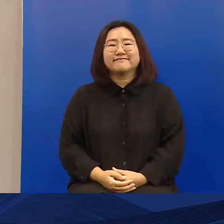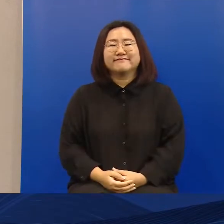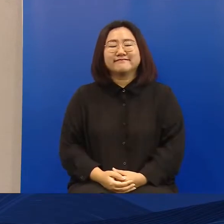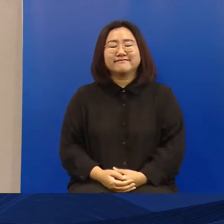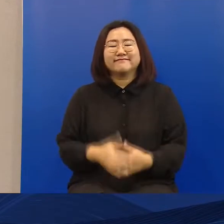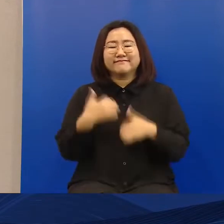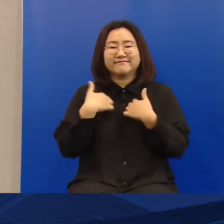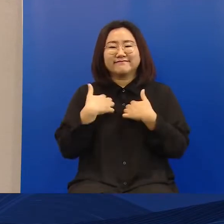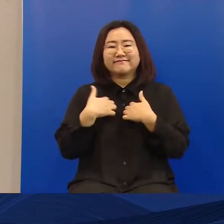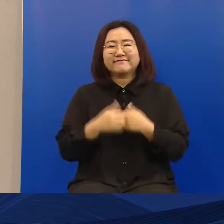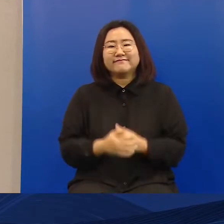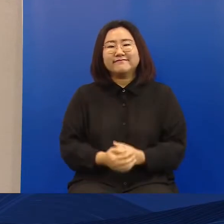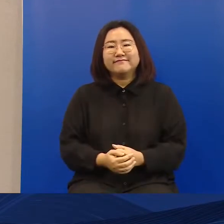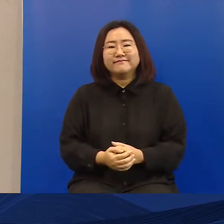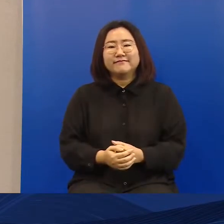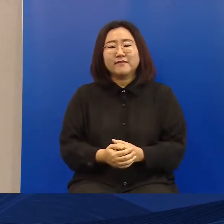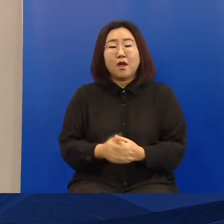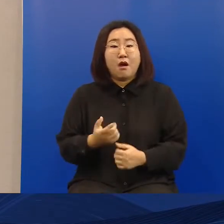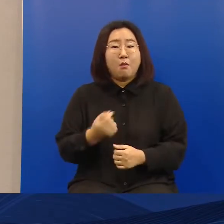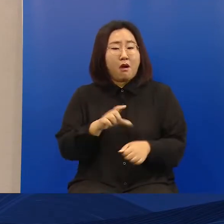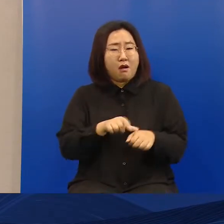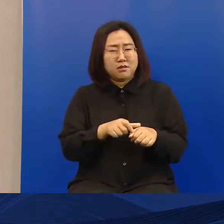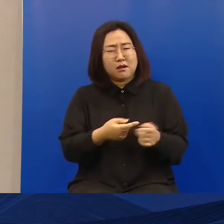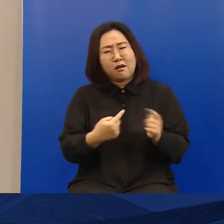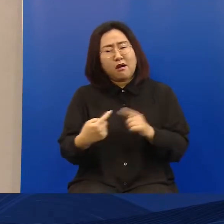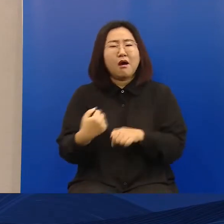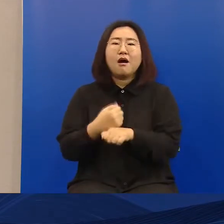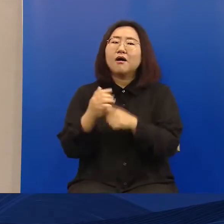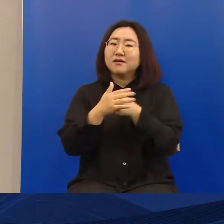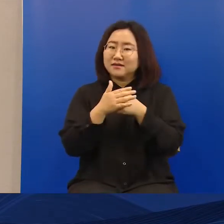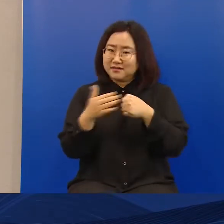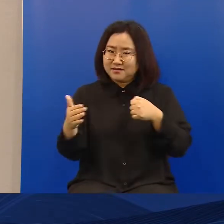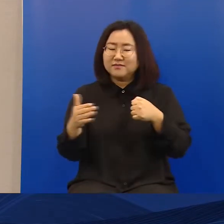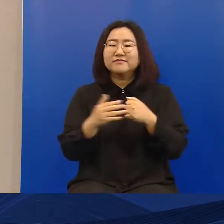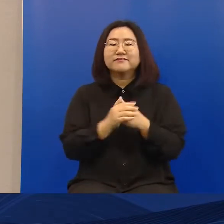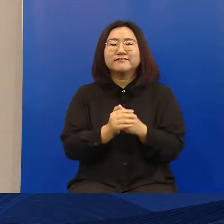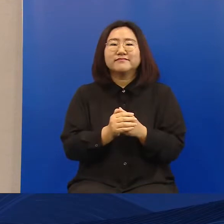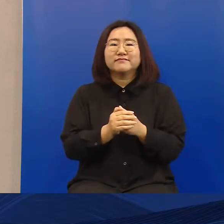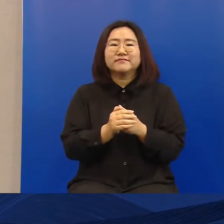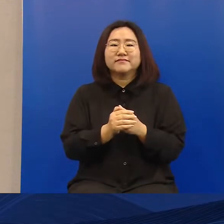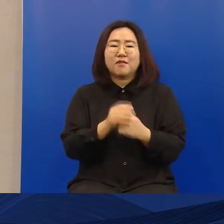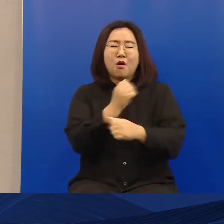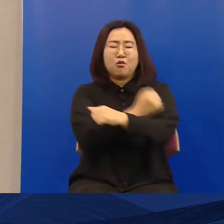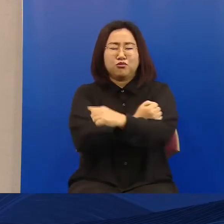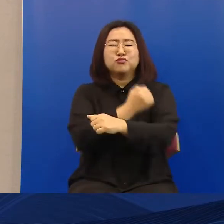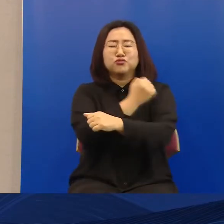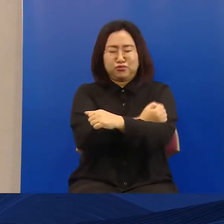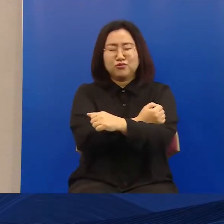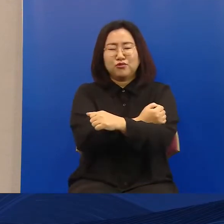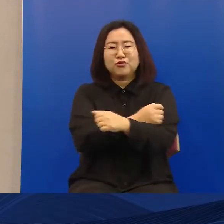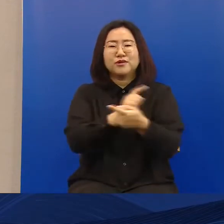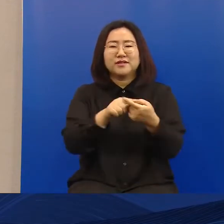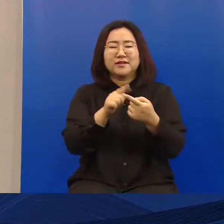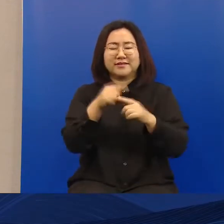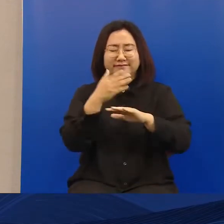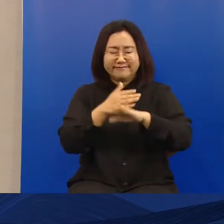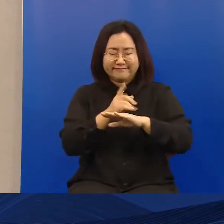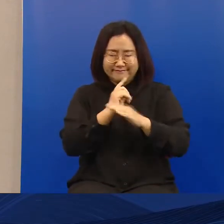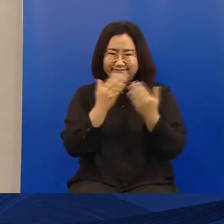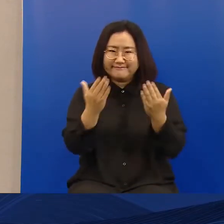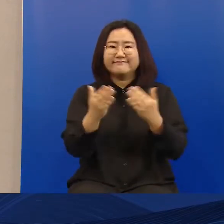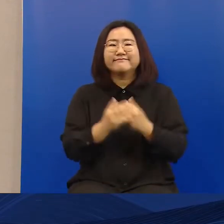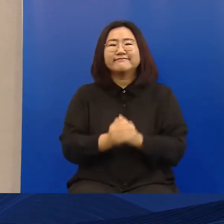네, 반갑습니다. 이른 시간부터 함께 하시느라 수고해 주신 걸음에 대한 다시 한 번 더 감사